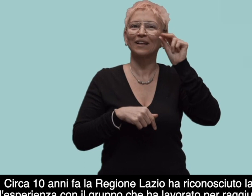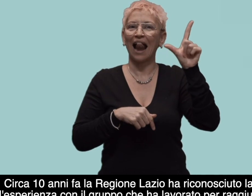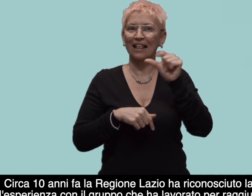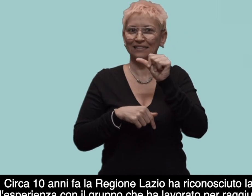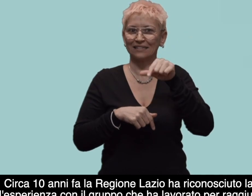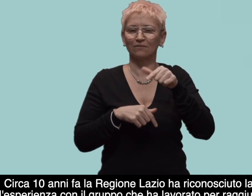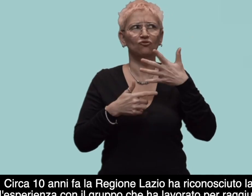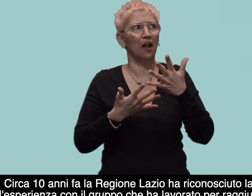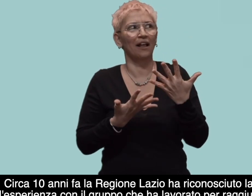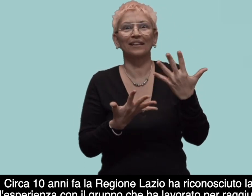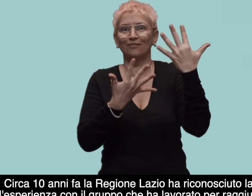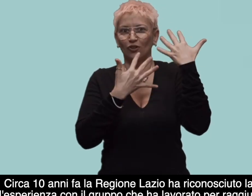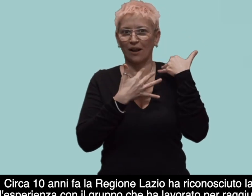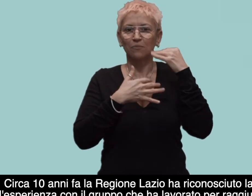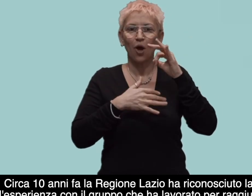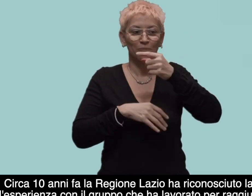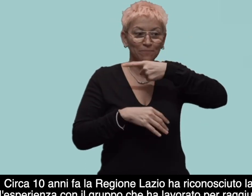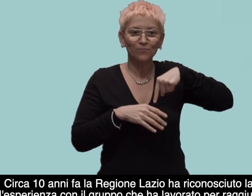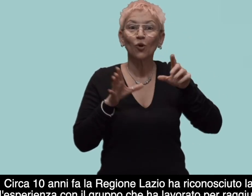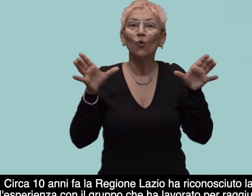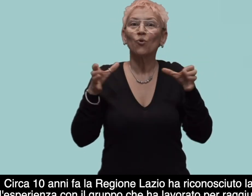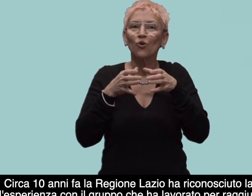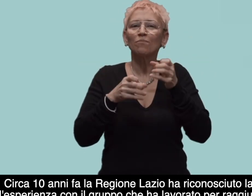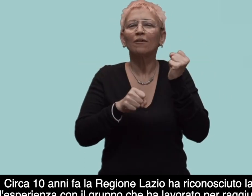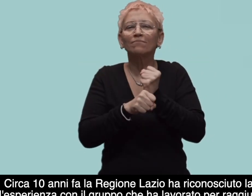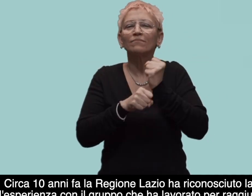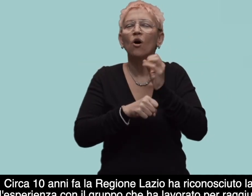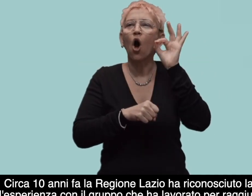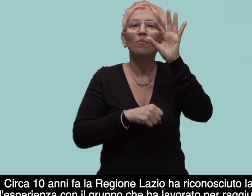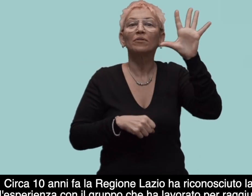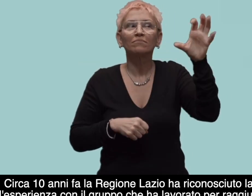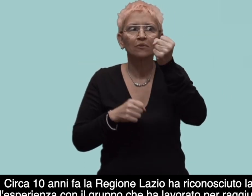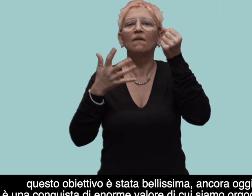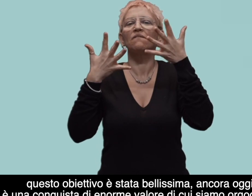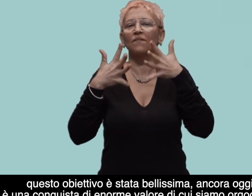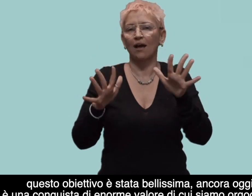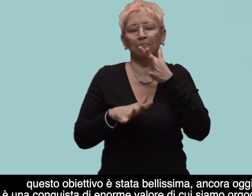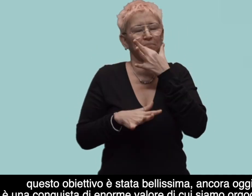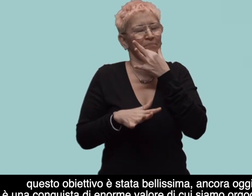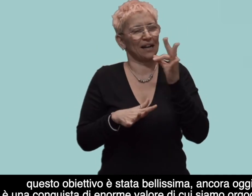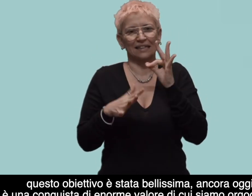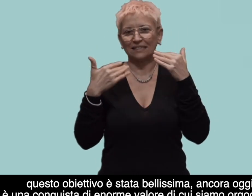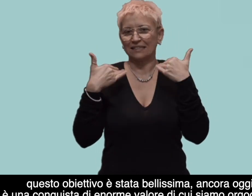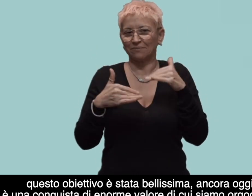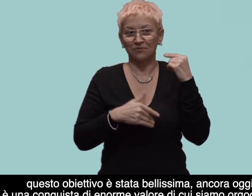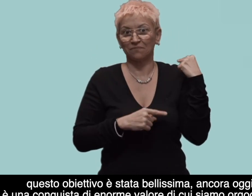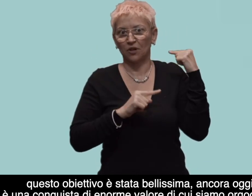riconosciuto la lis l'esperienza con il gruppo che ha lavorato per raggiungere questo obiettivo è stata bellissima ancora ad oggi